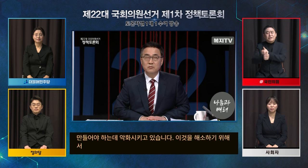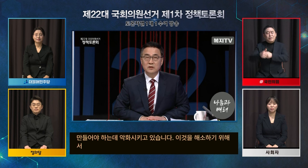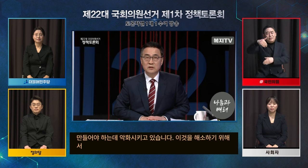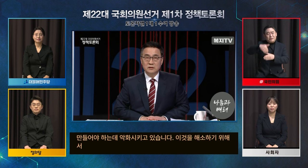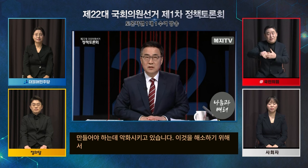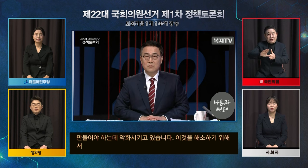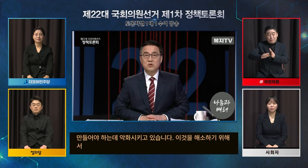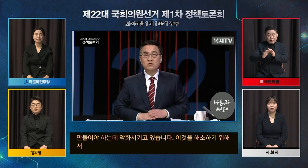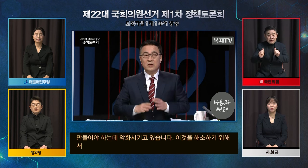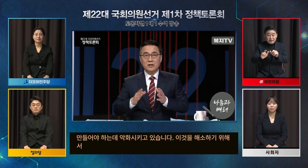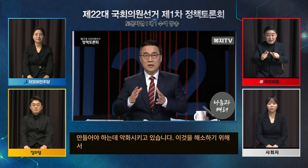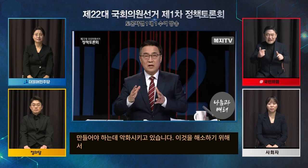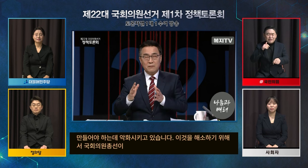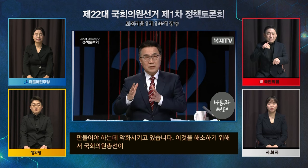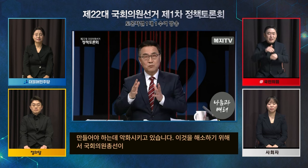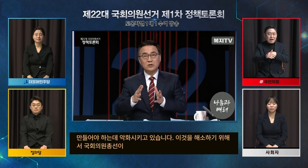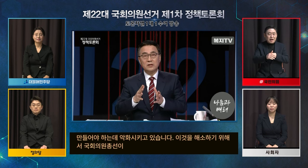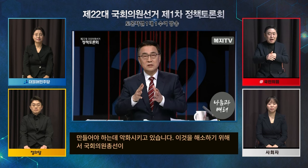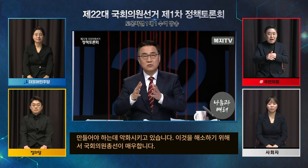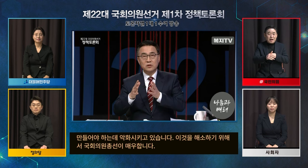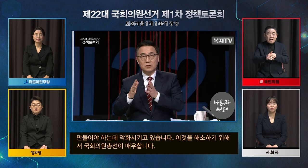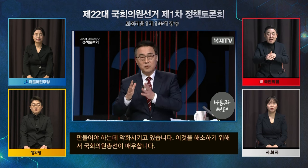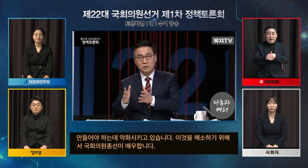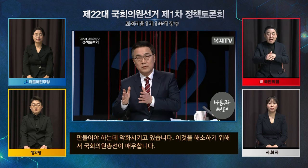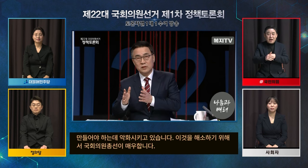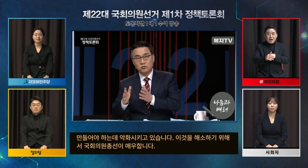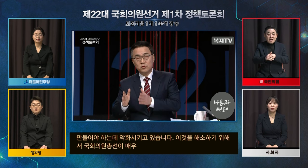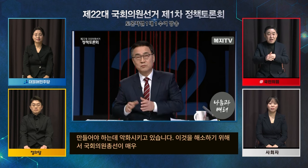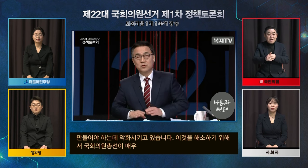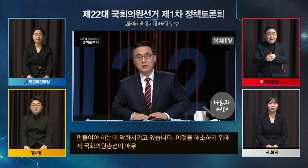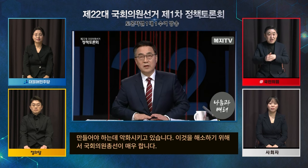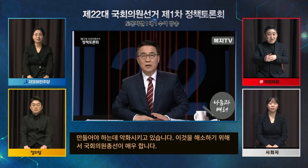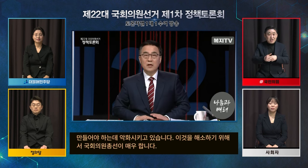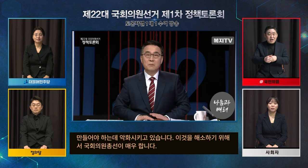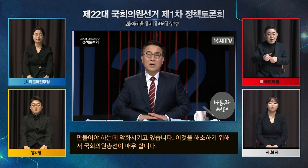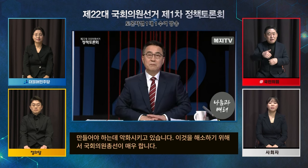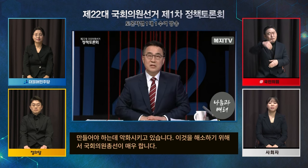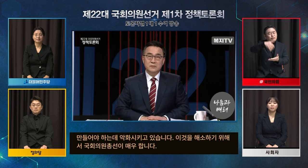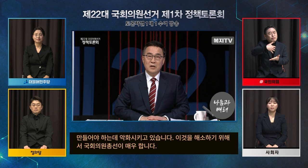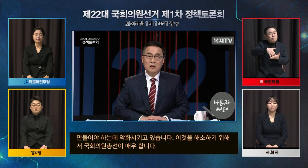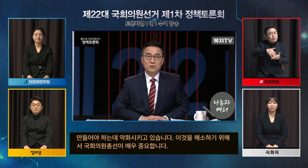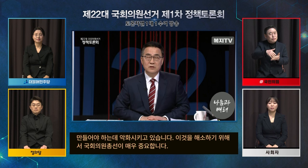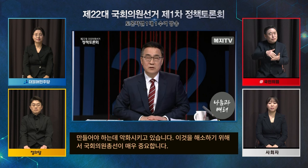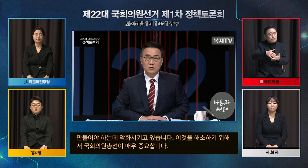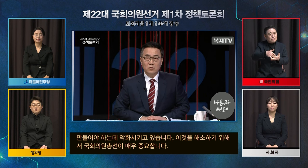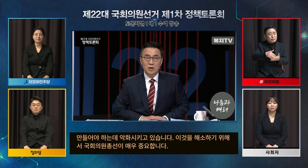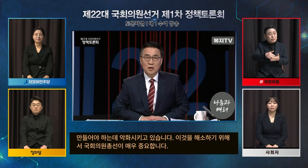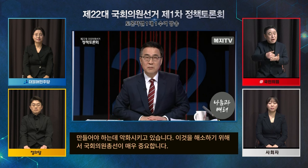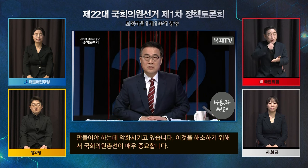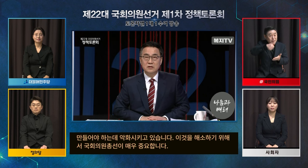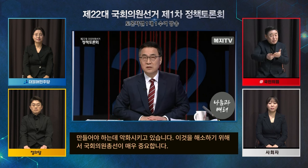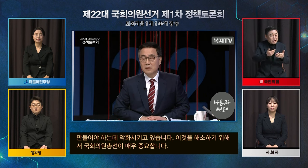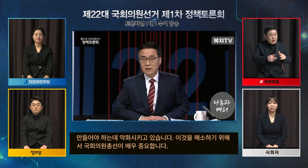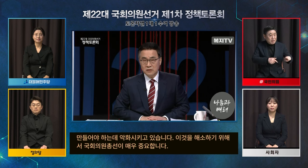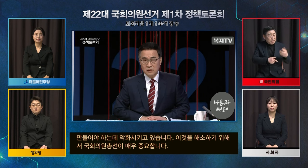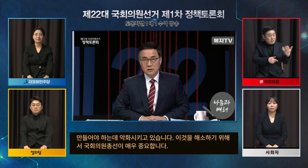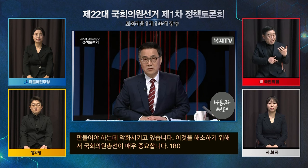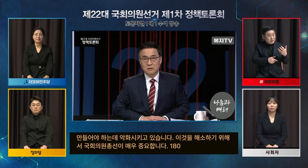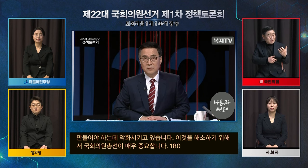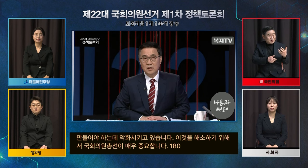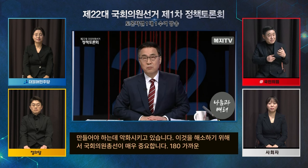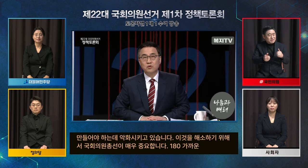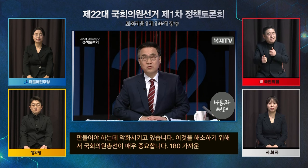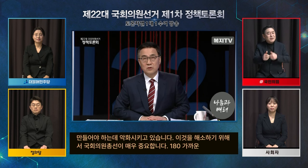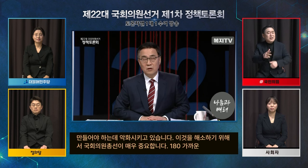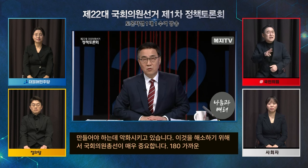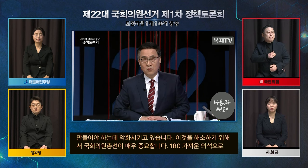국민들은 민주당에게 가만히 못 되는 정도의 득표율만 주었을 뿐인데 180일 가까운 어석으로 마치 절대 반지를 낀